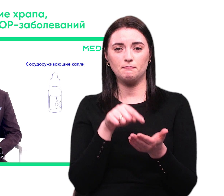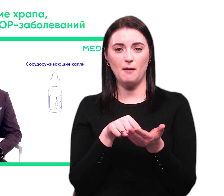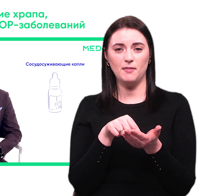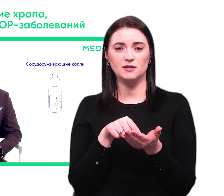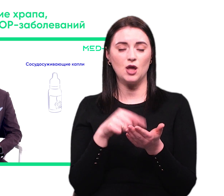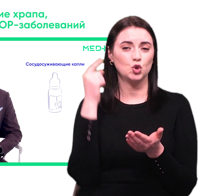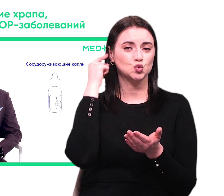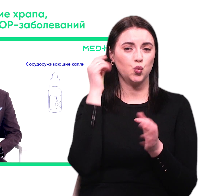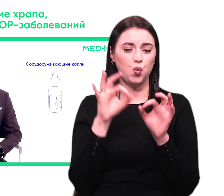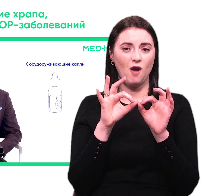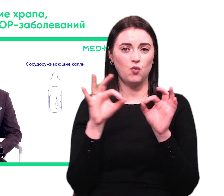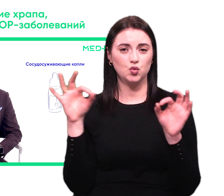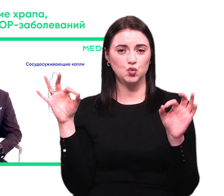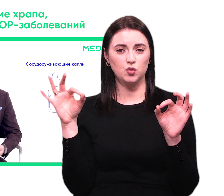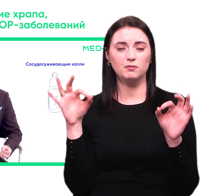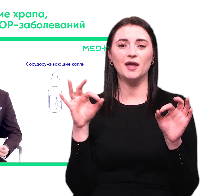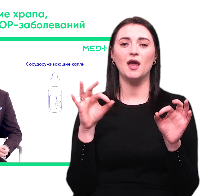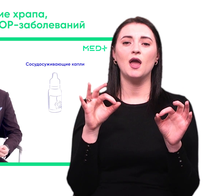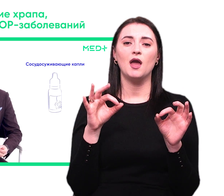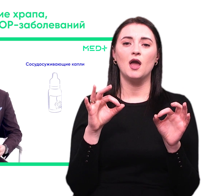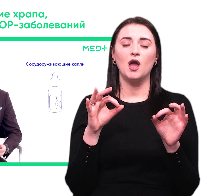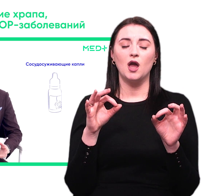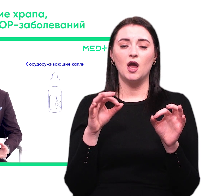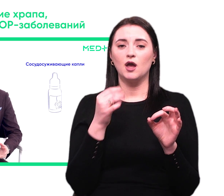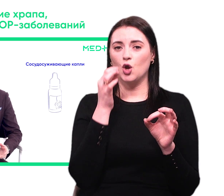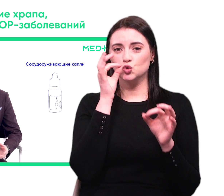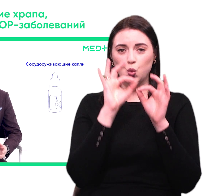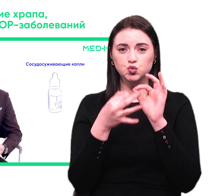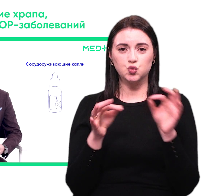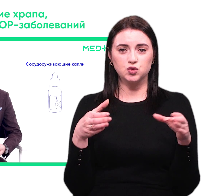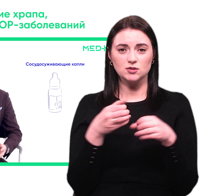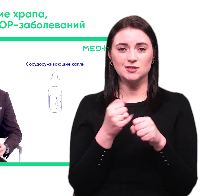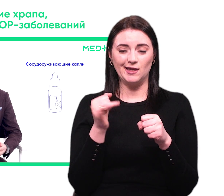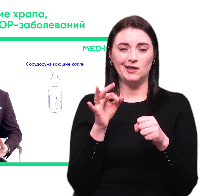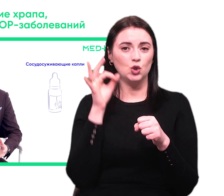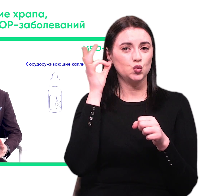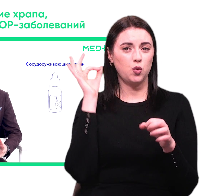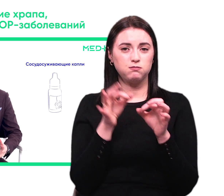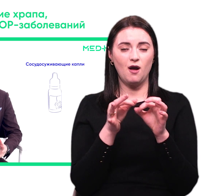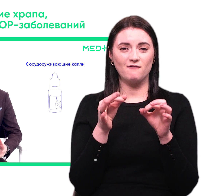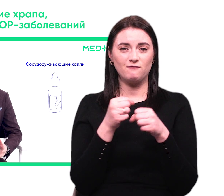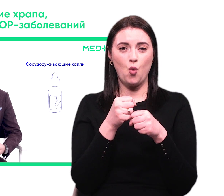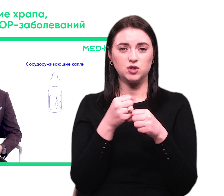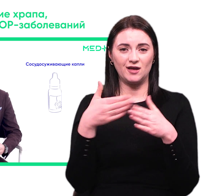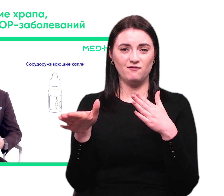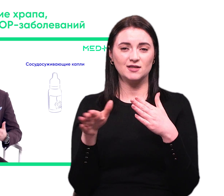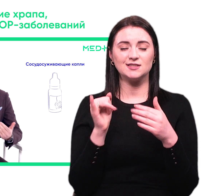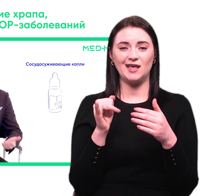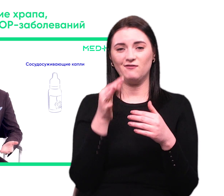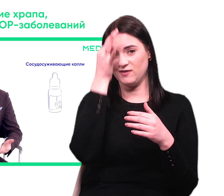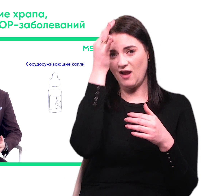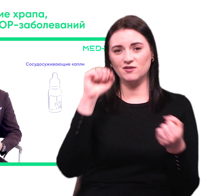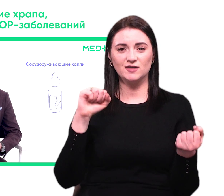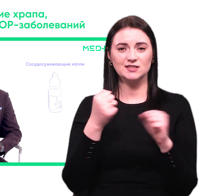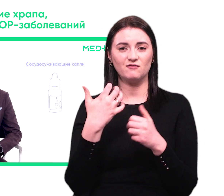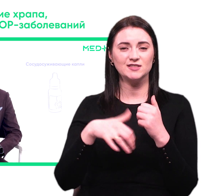слуховой трубы. Таким образом происходит сосудосуживающий эффект, и слуховая труба открывается. Таким образом выравнивается давление в среднем ухе. То же самое